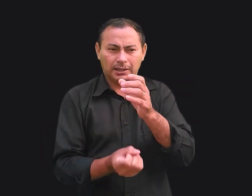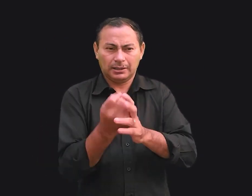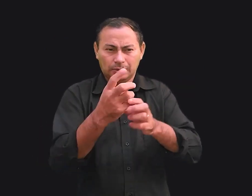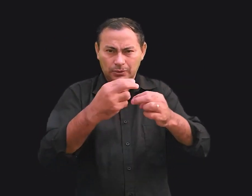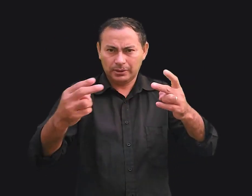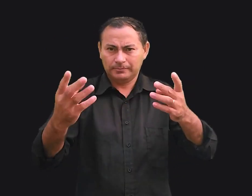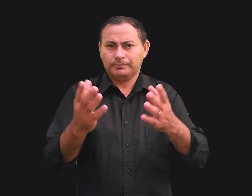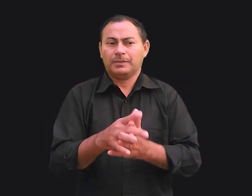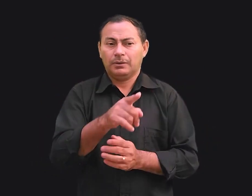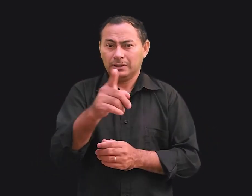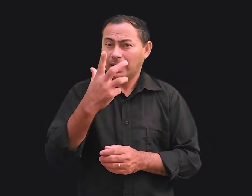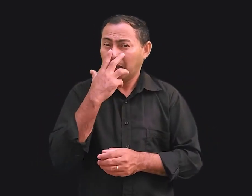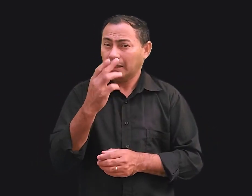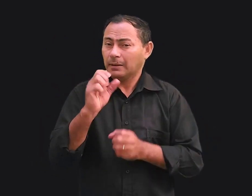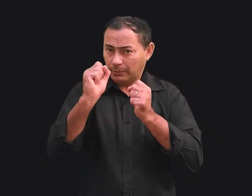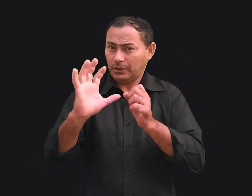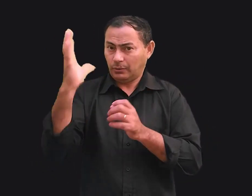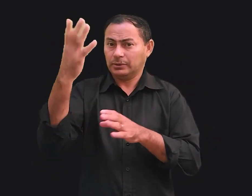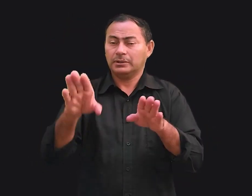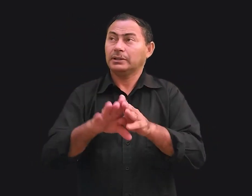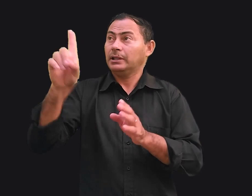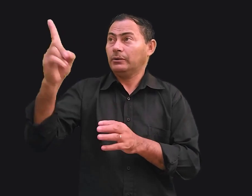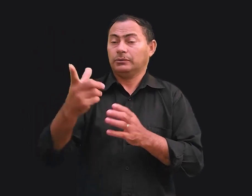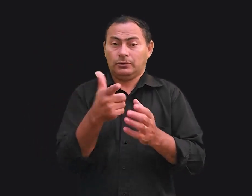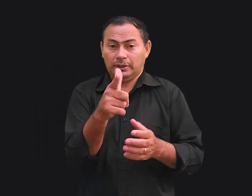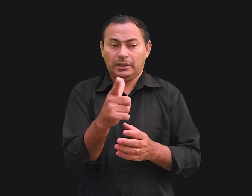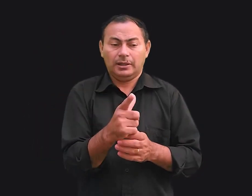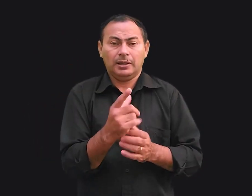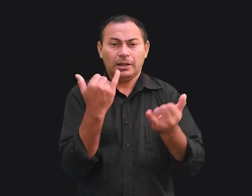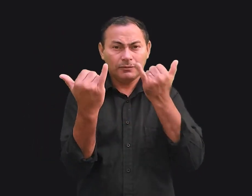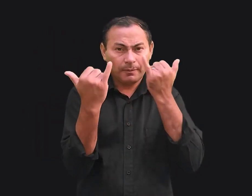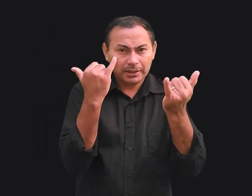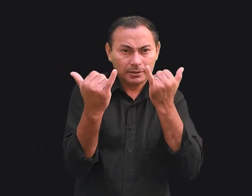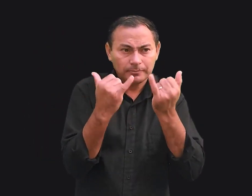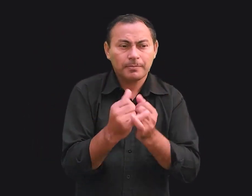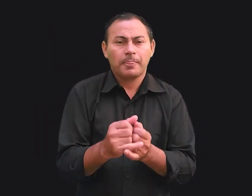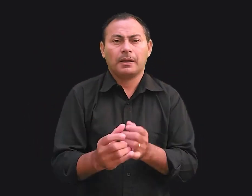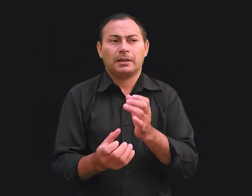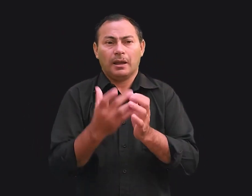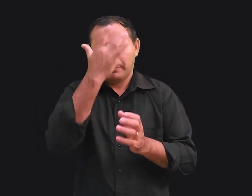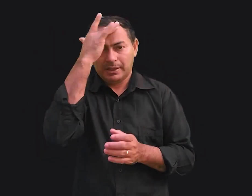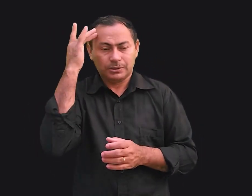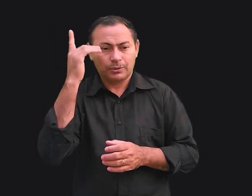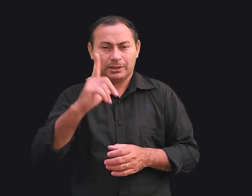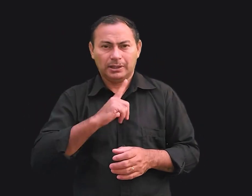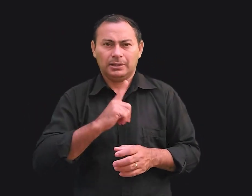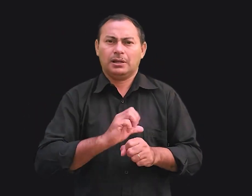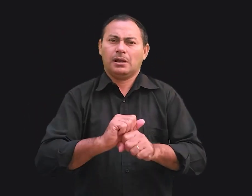criatura? Você acha que pode acontecer de Deus não ter uma informação que a criatura tem? Claro que